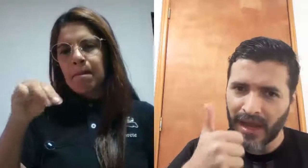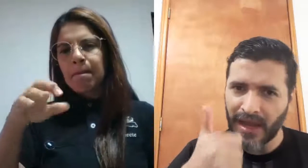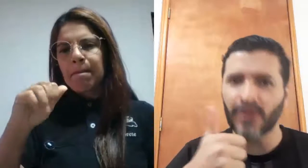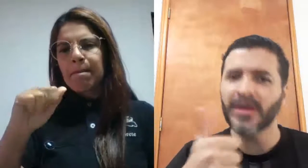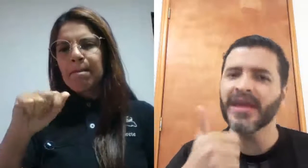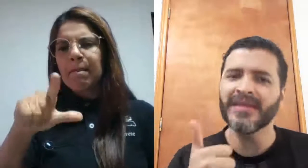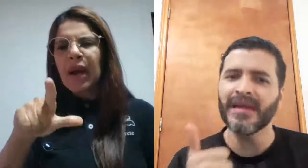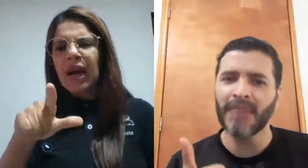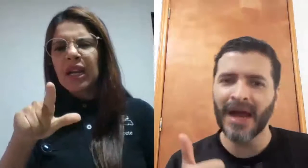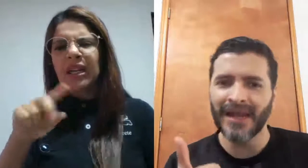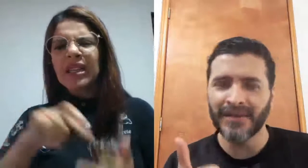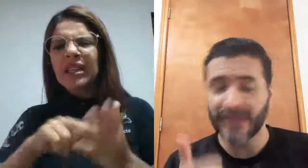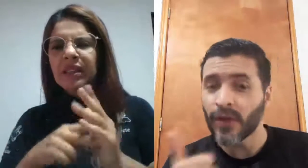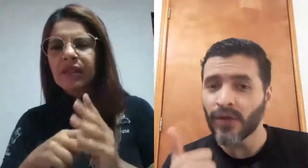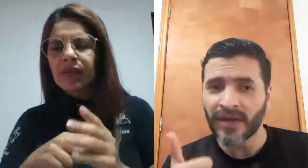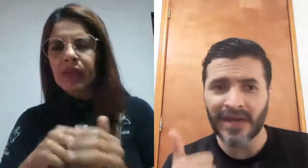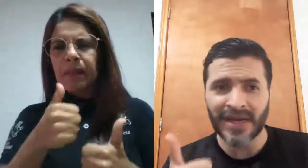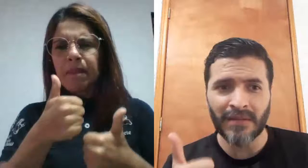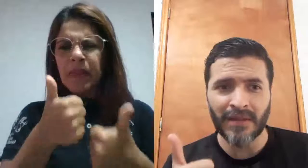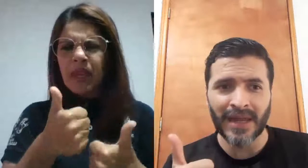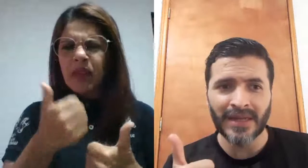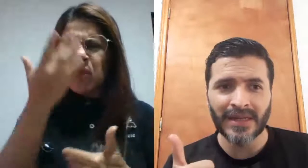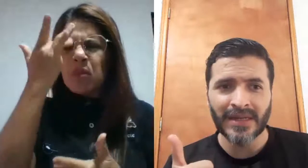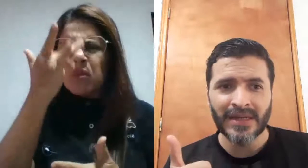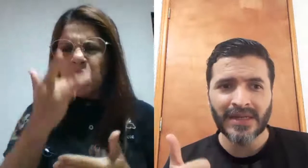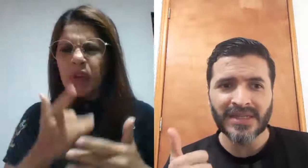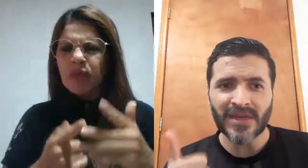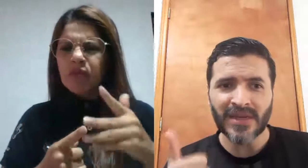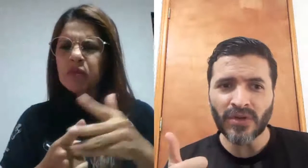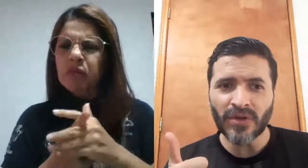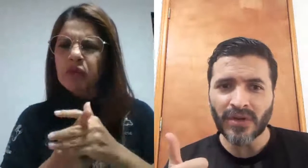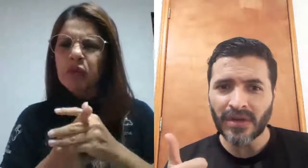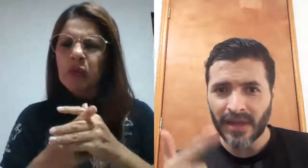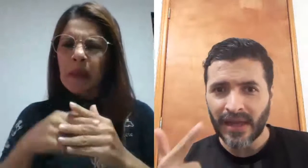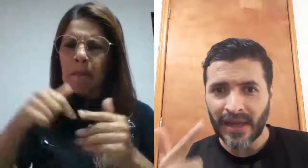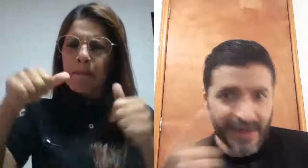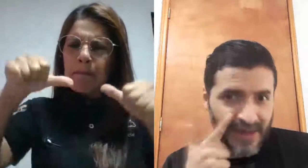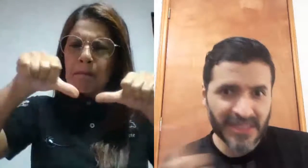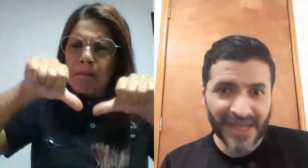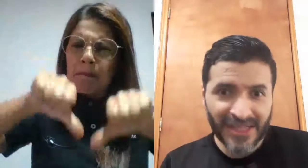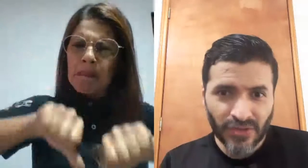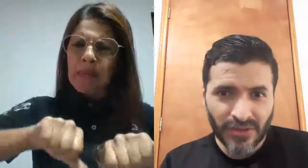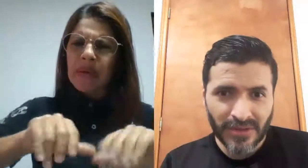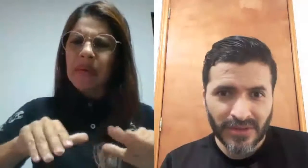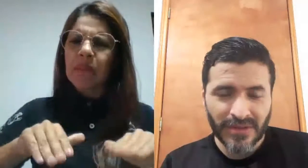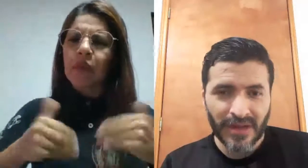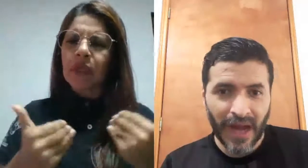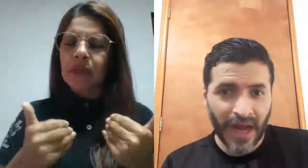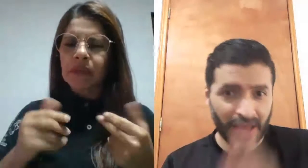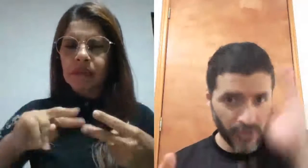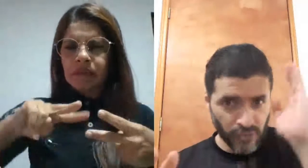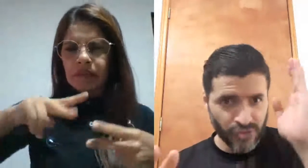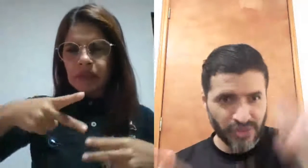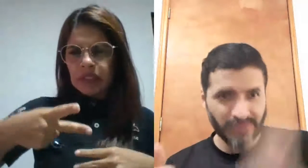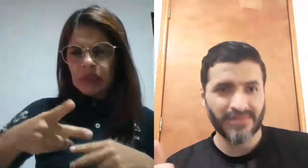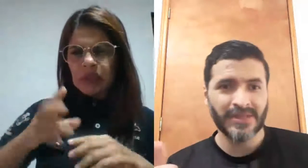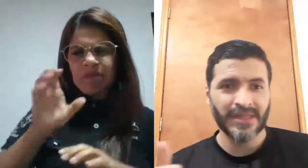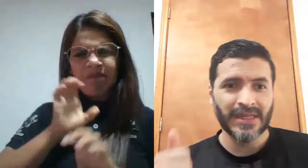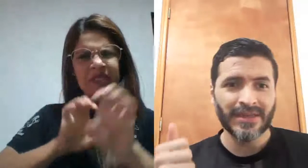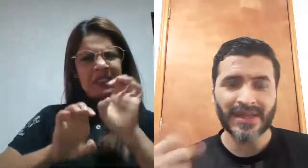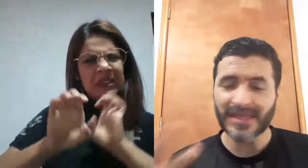Primero, el origen del mal, de dónde viene el mal. Segundo, el rechazo a